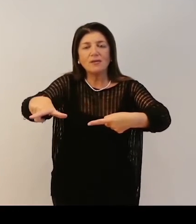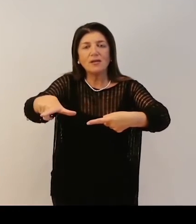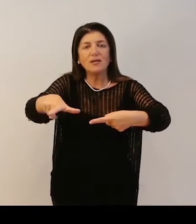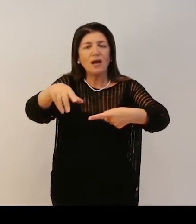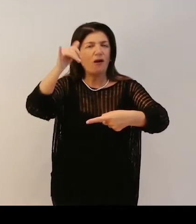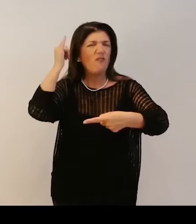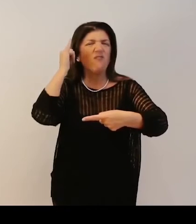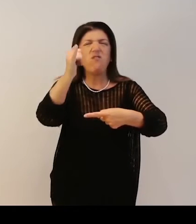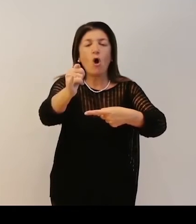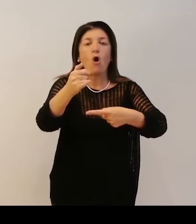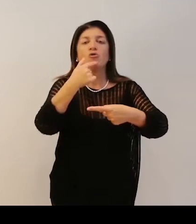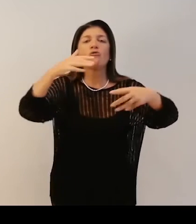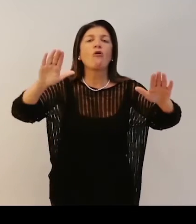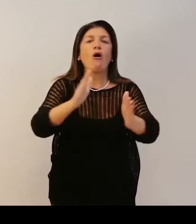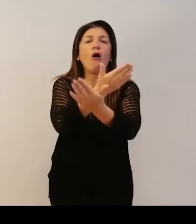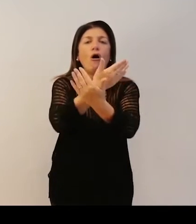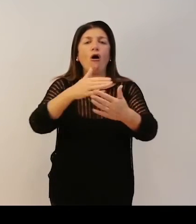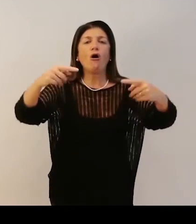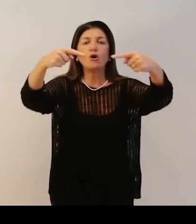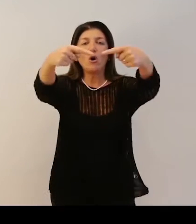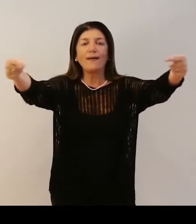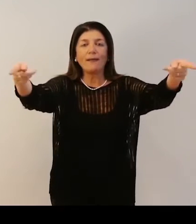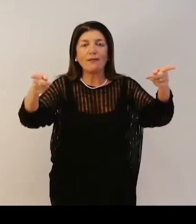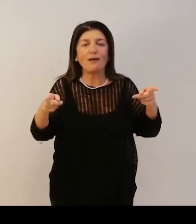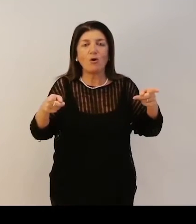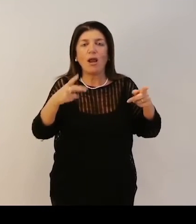rettangolare, tipico delle chiese conventuali.